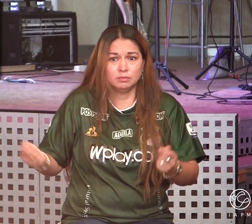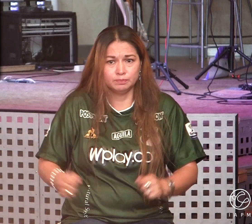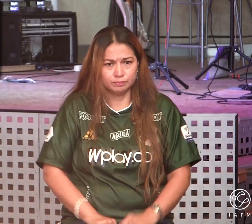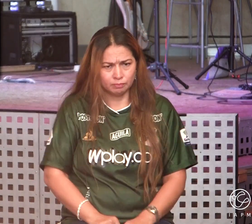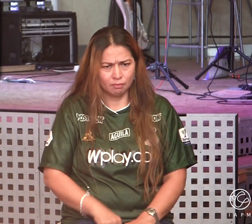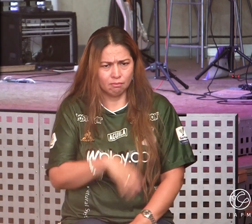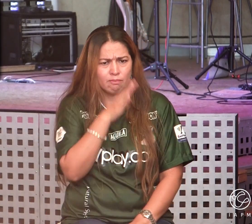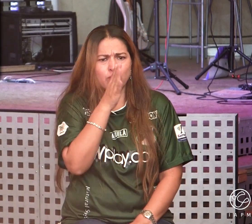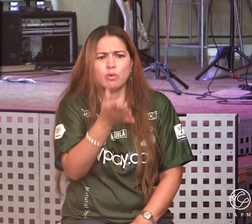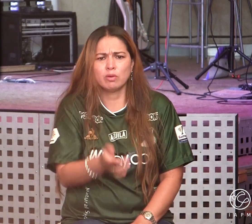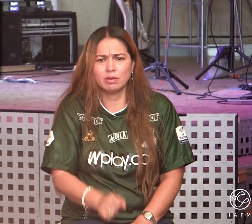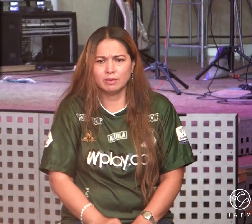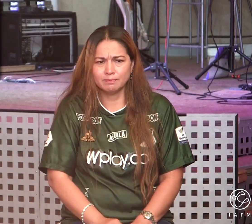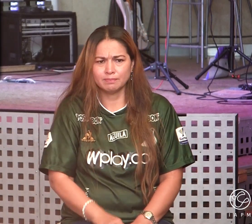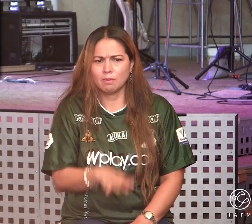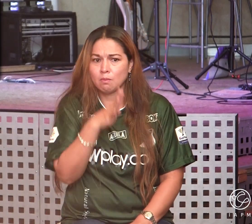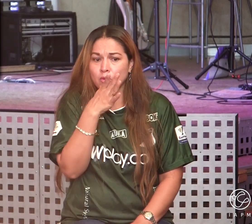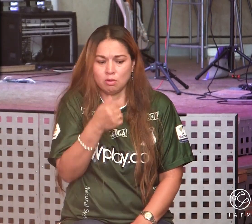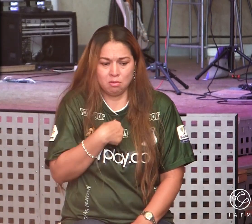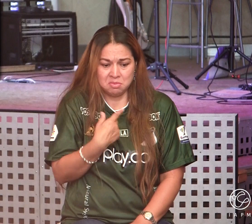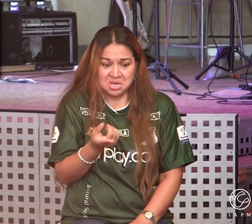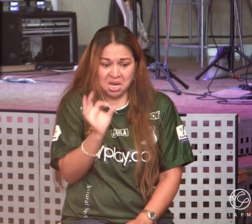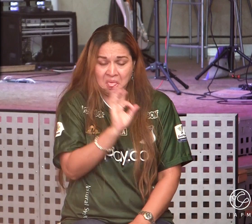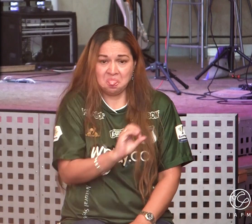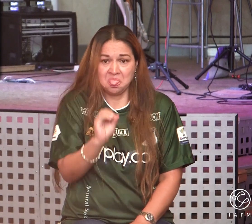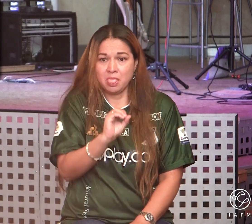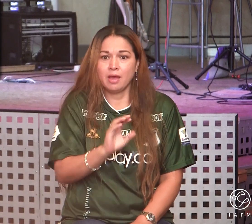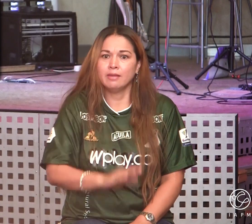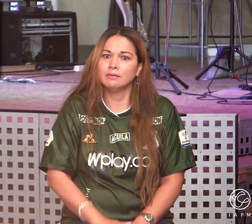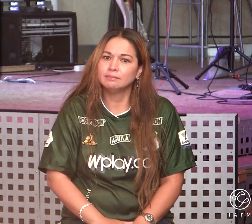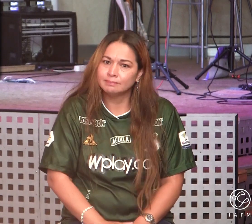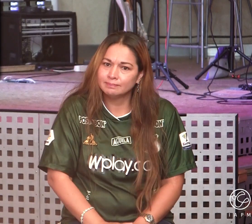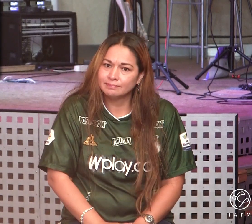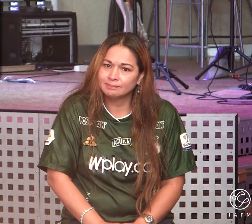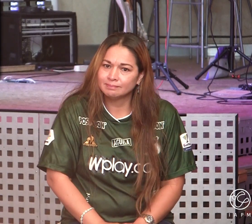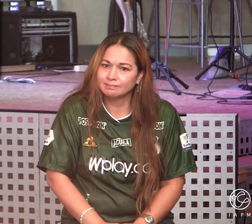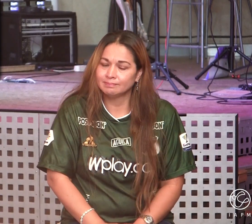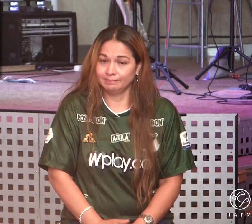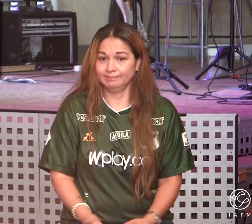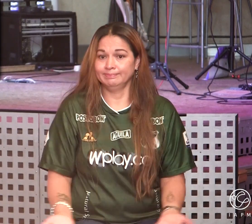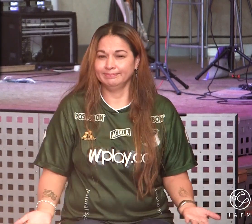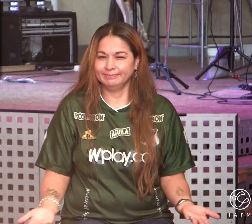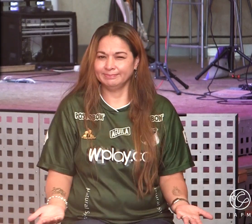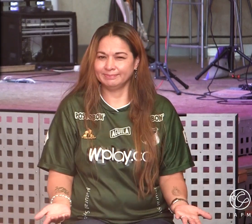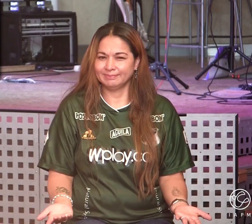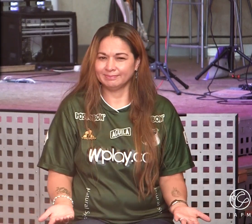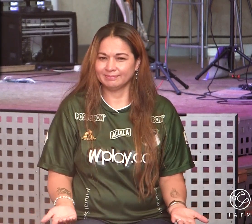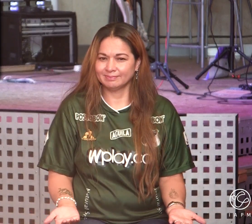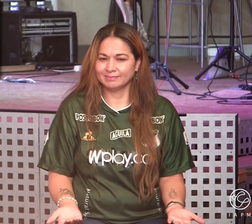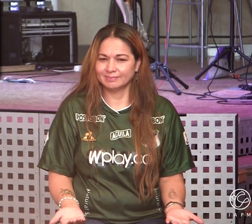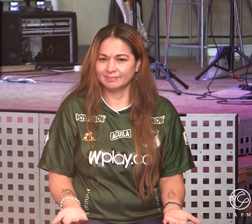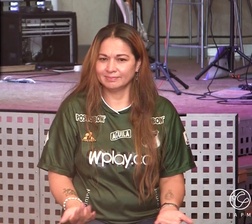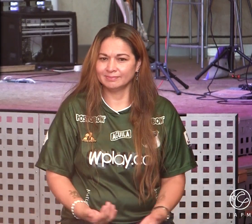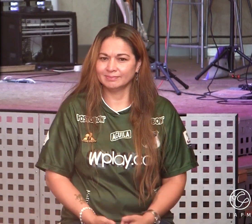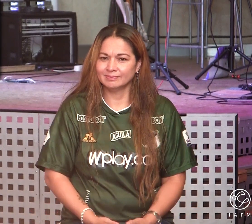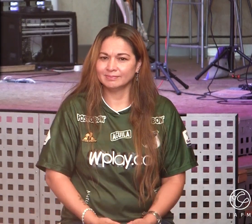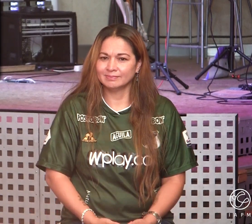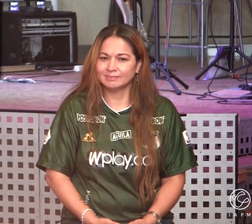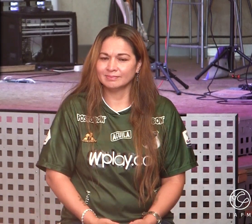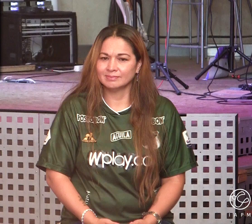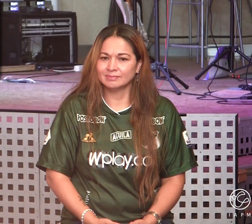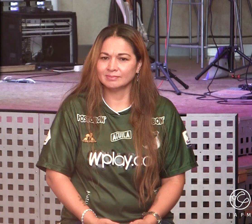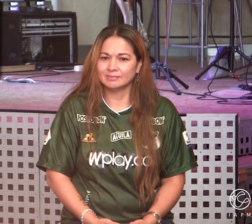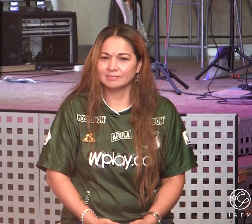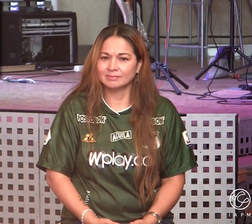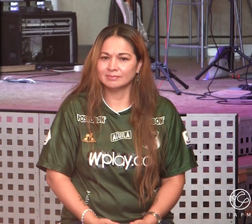nos ronda a nosotros también. El Edén, el huerto en el Edén, es un lugar para ser, no un lugar para estar. Es un lugar